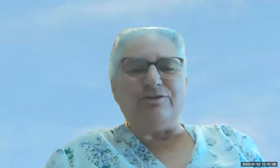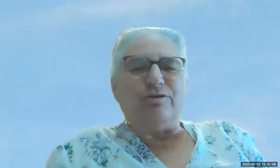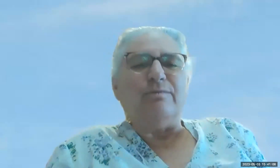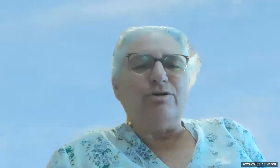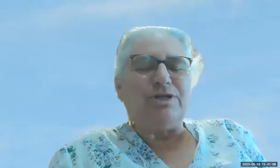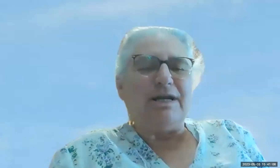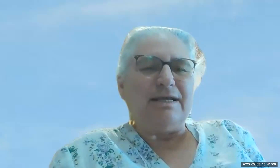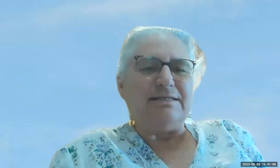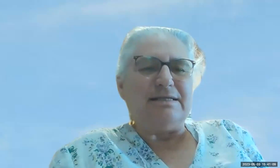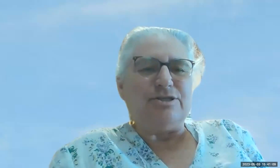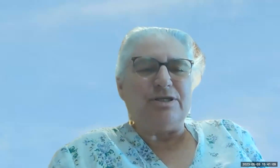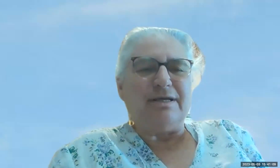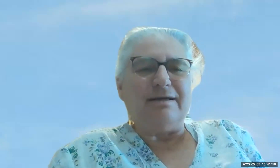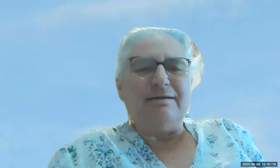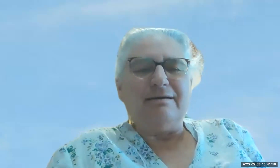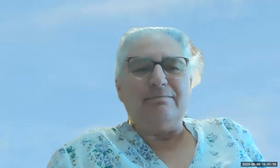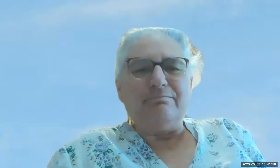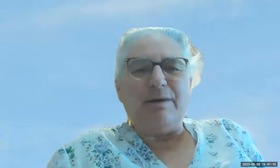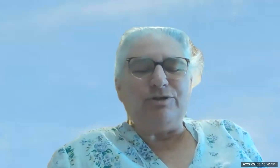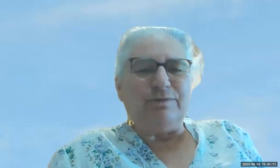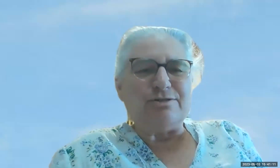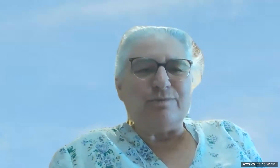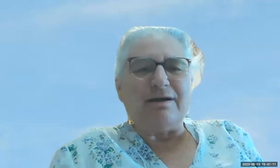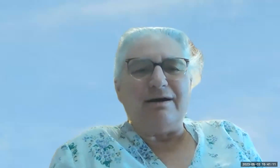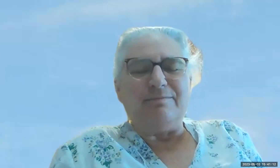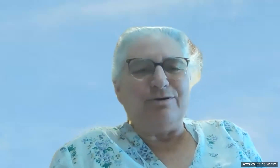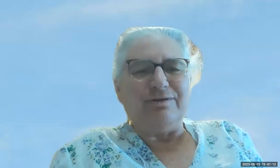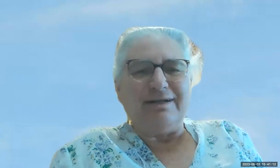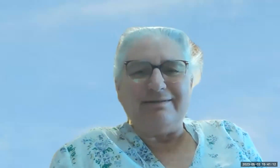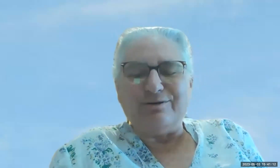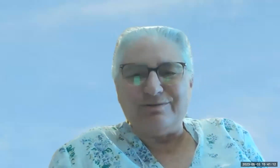וההתקוממות שלה נגד זה ש מה פתאום תעשו מחקר על בדיקות גנטיות